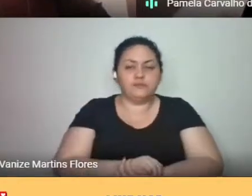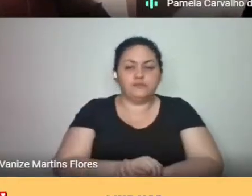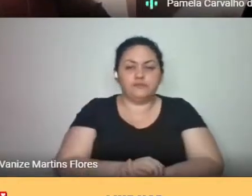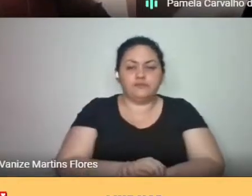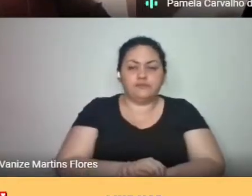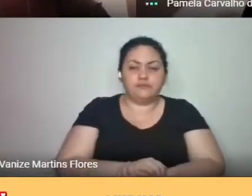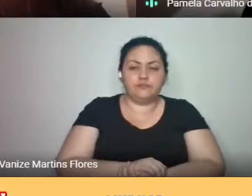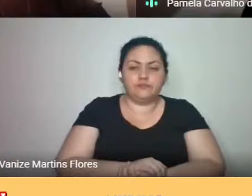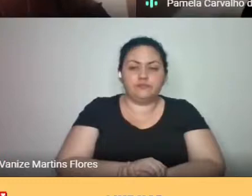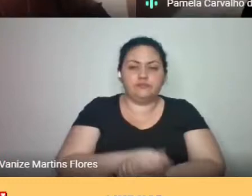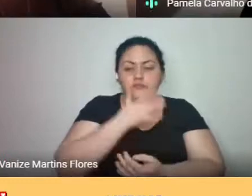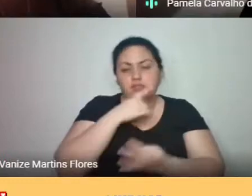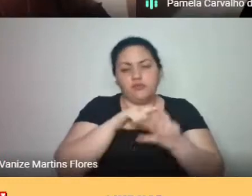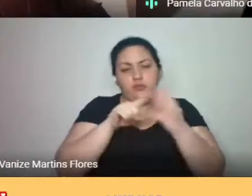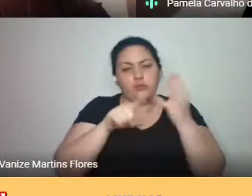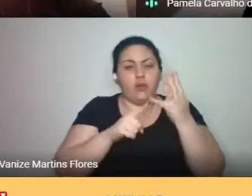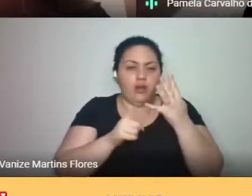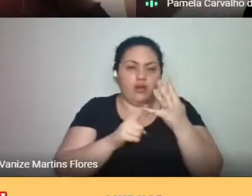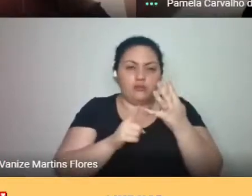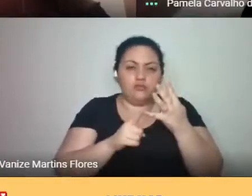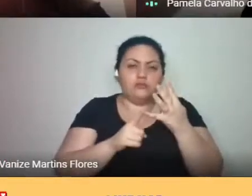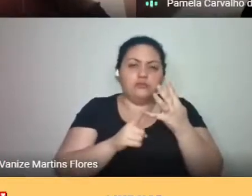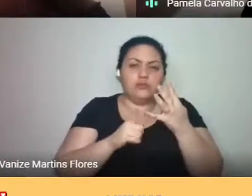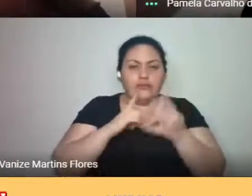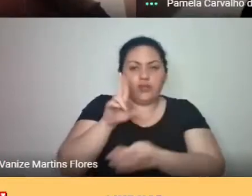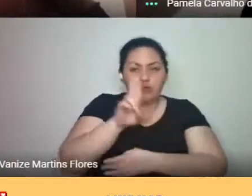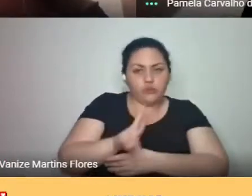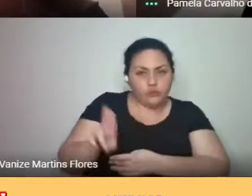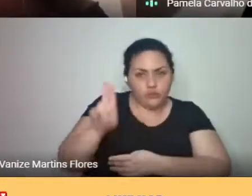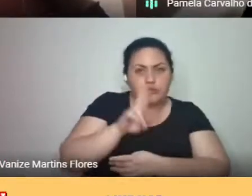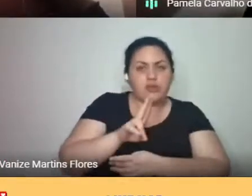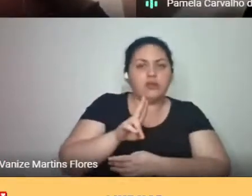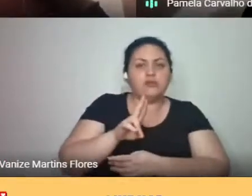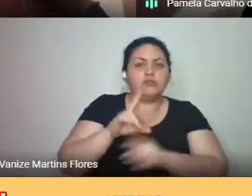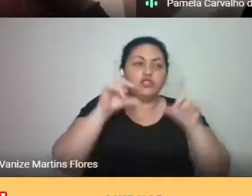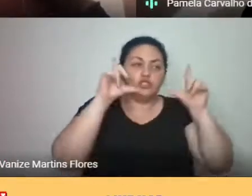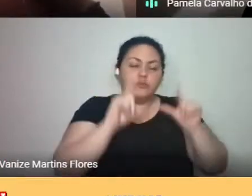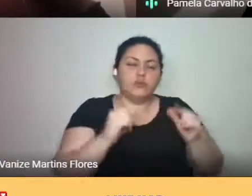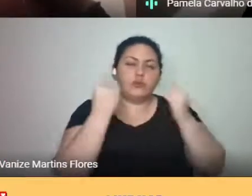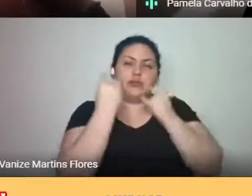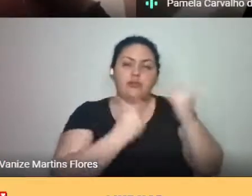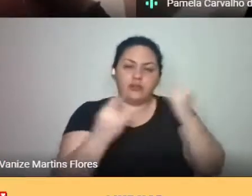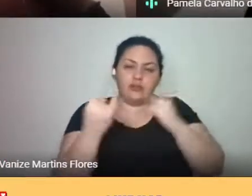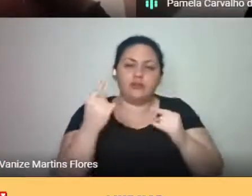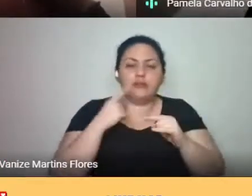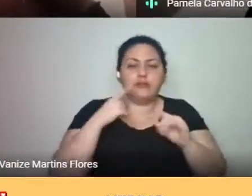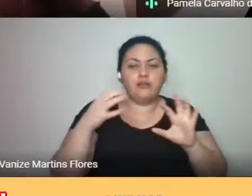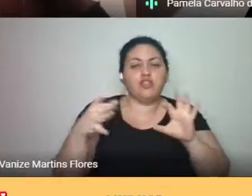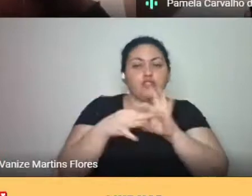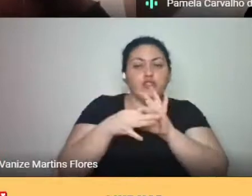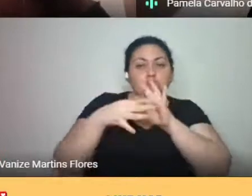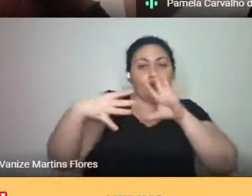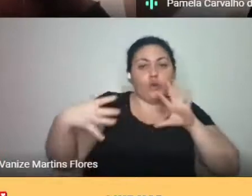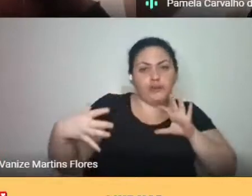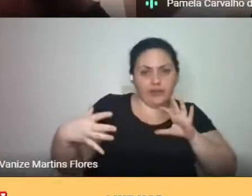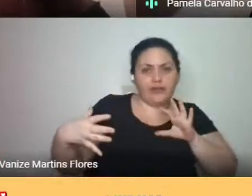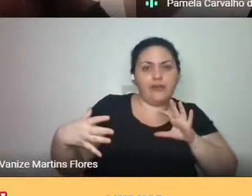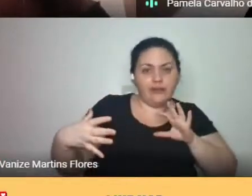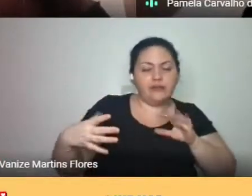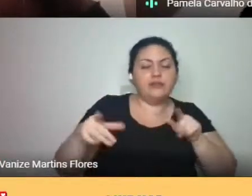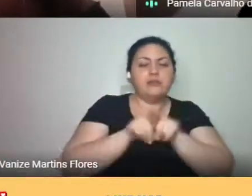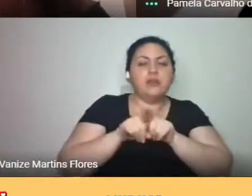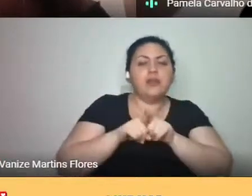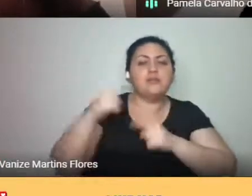pontos, foco quando estiver usando, reduzir a distração, conectar com mais frequência e discutir sobre isso, ou pensar